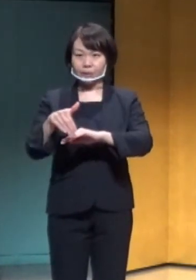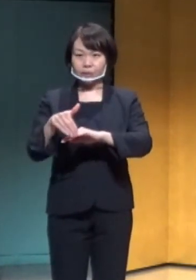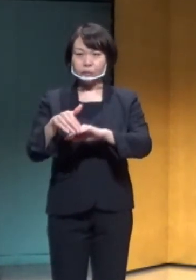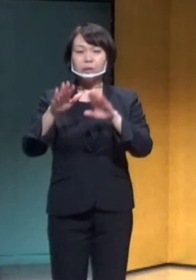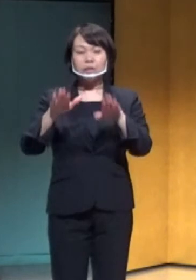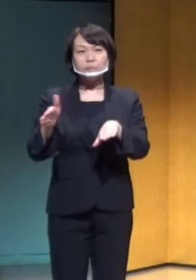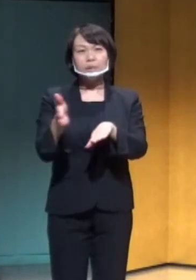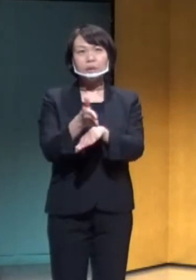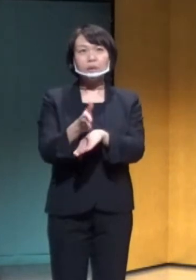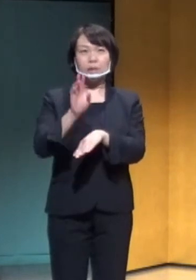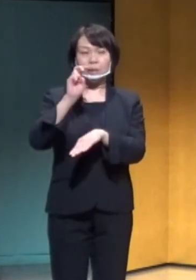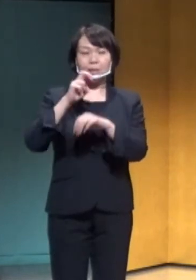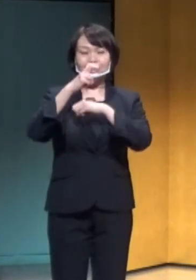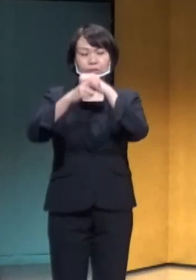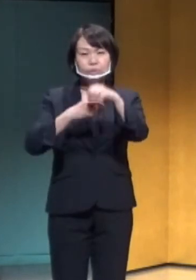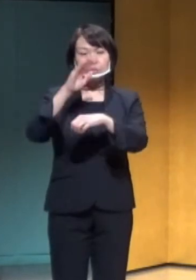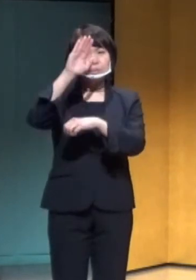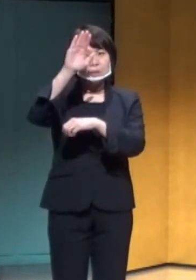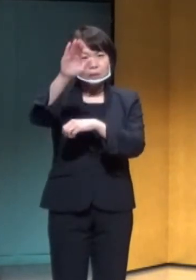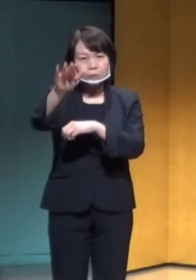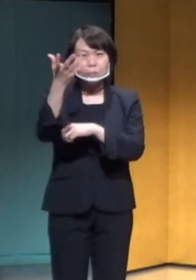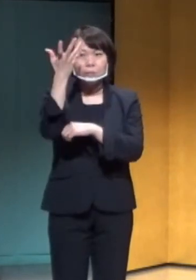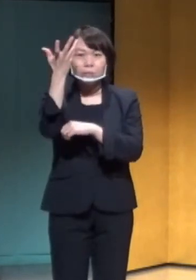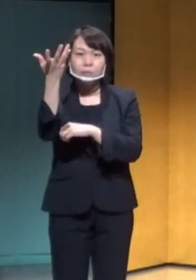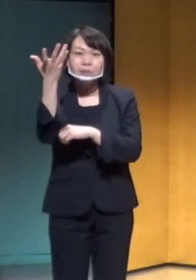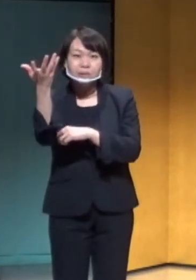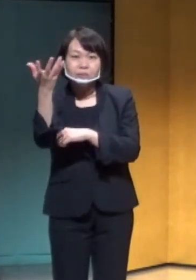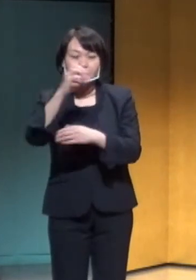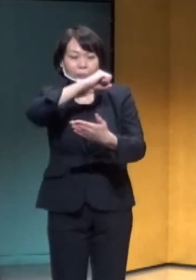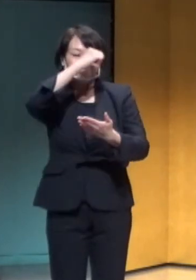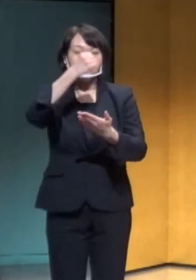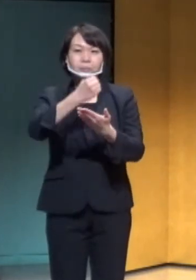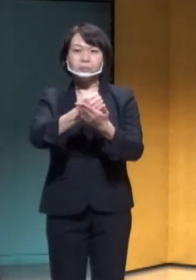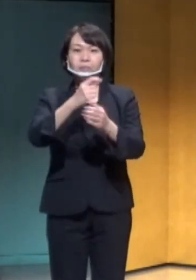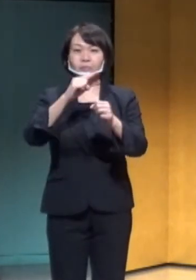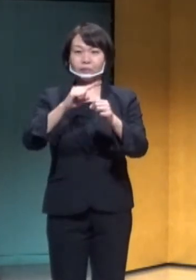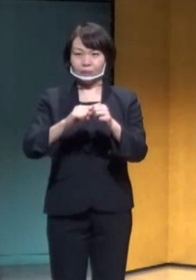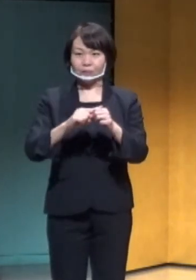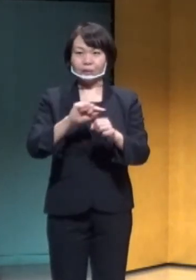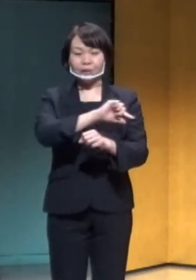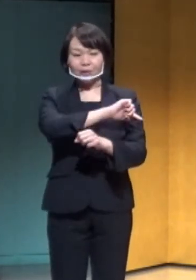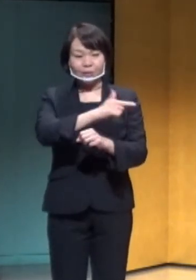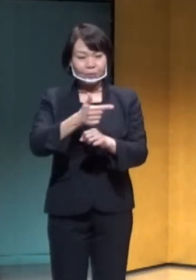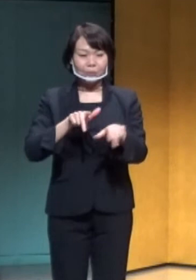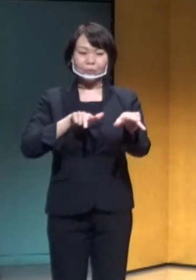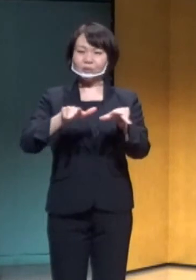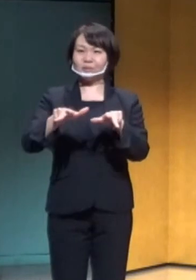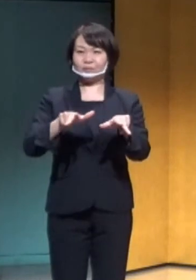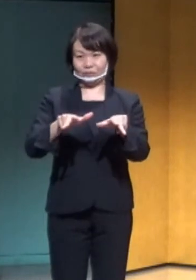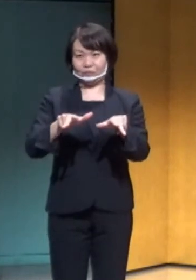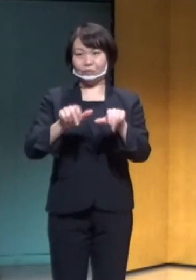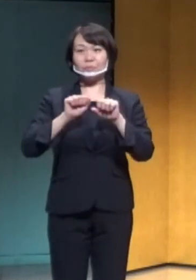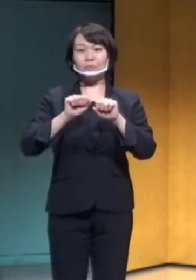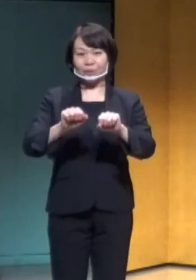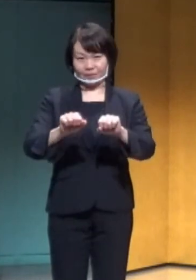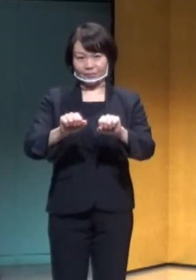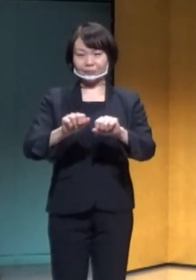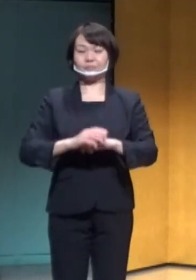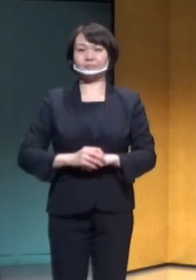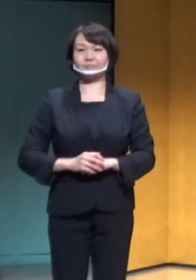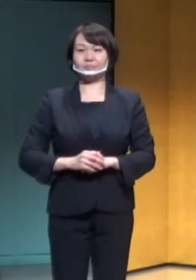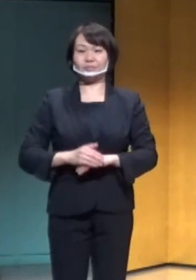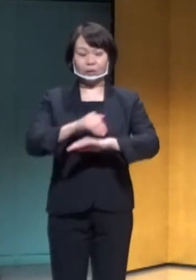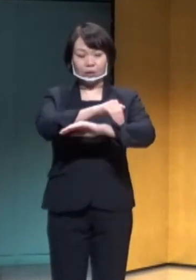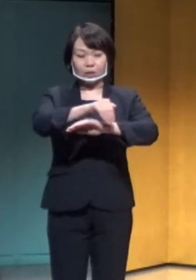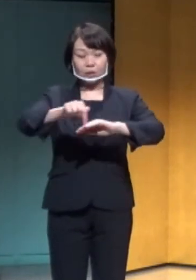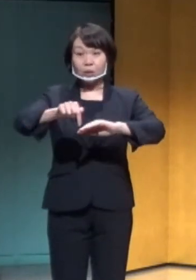来である充実した日々の実現に向けて様々な施策に取り組まれています。計画